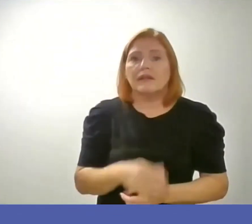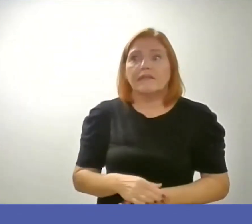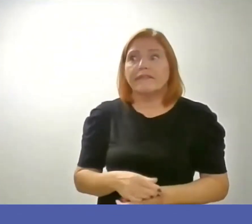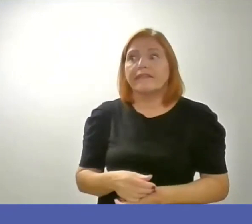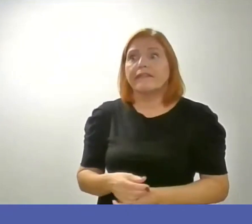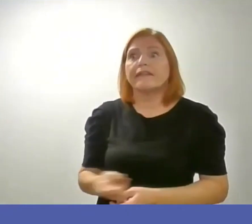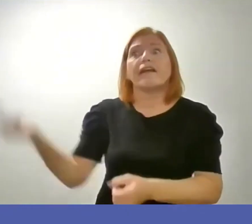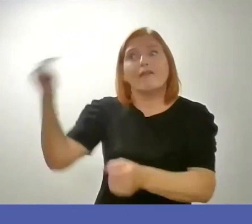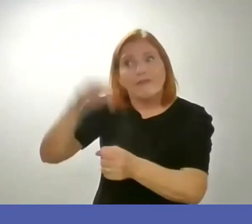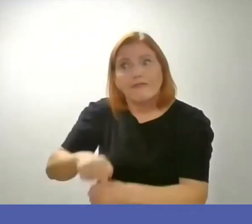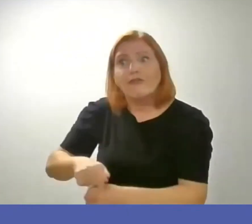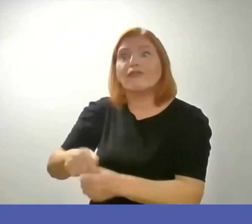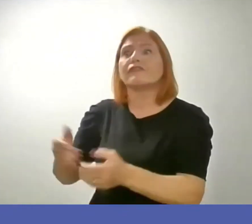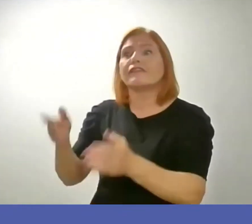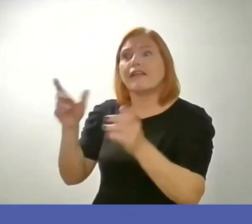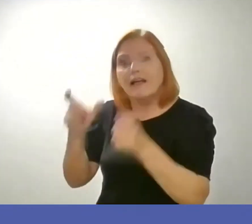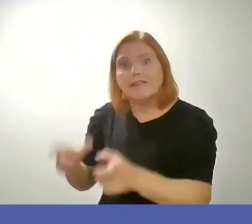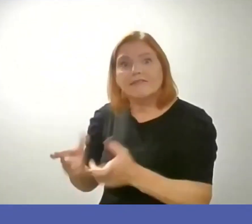lá.